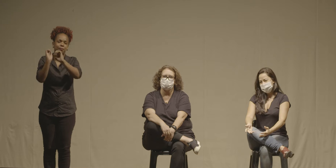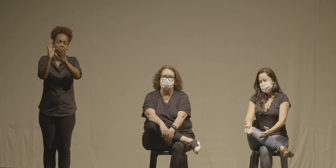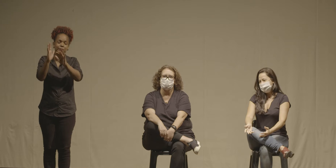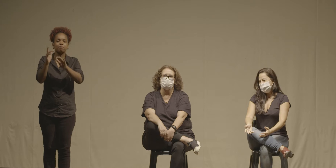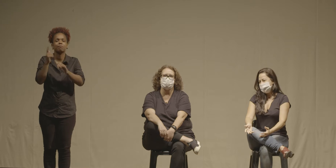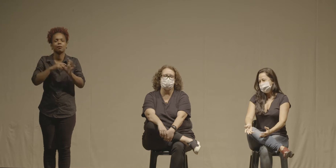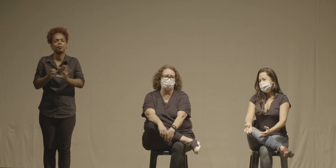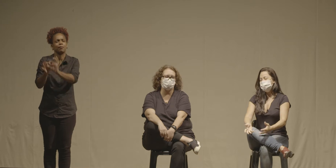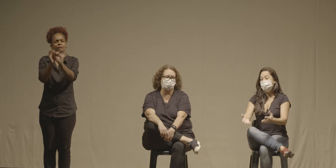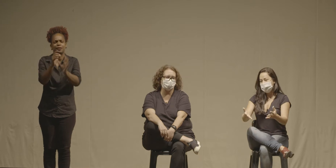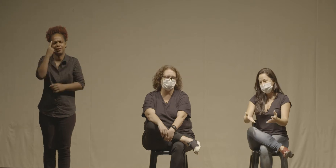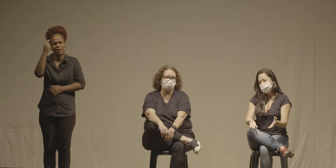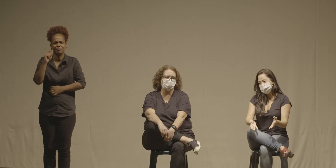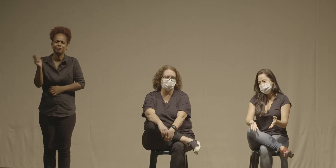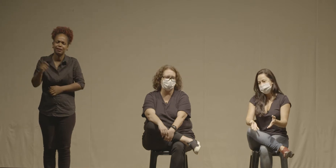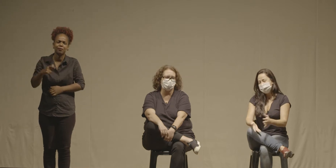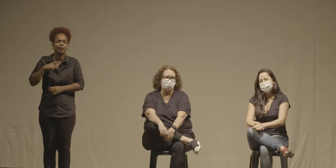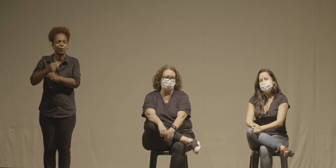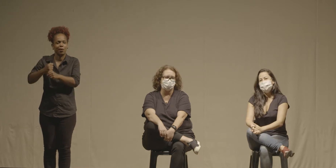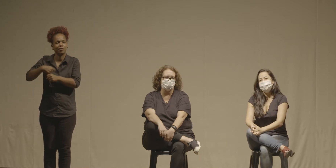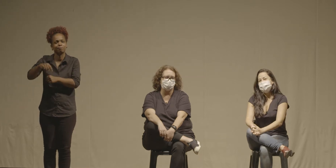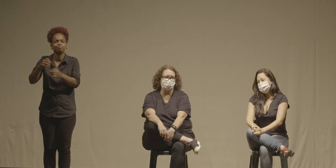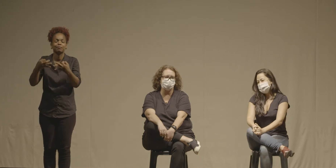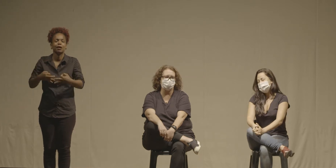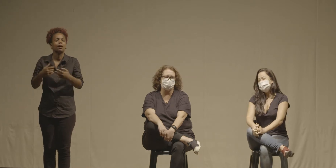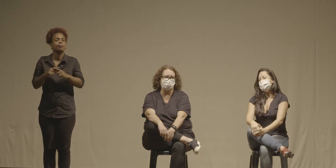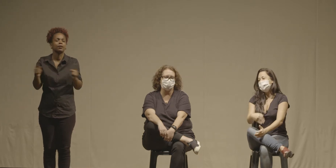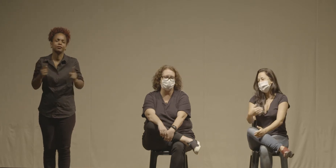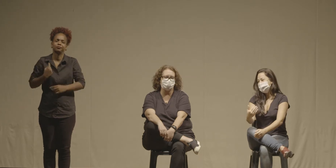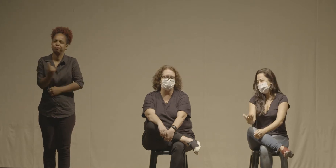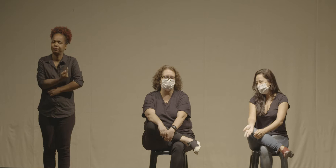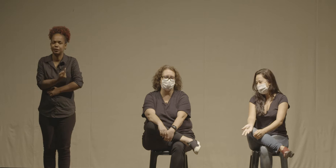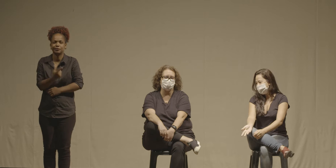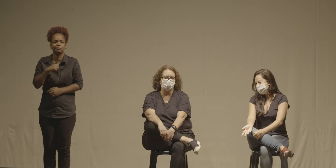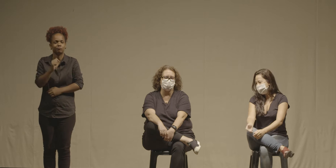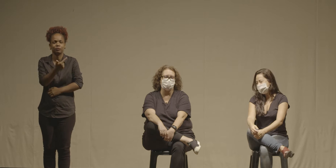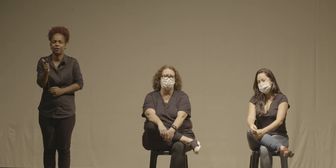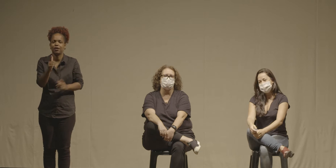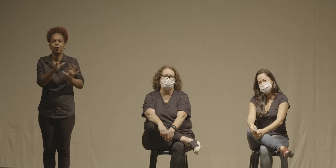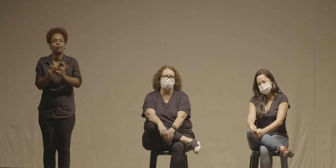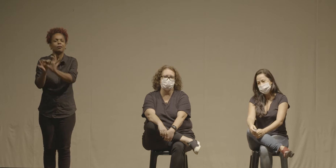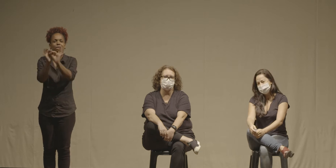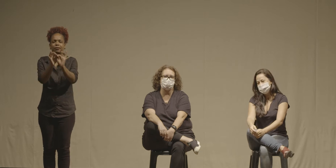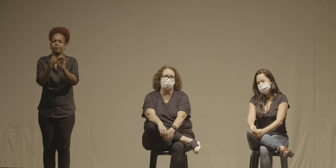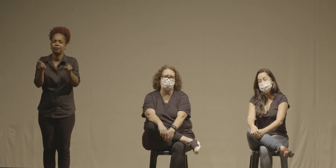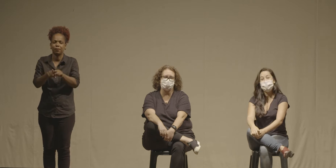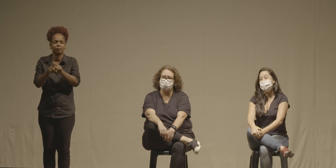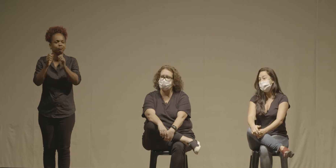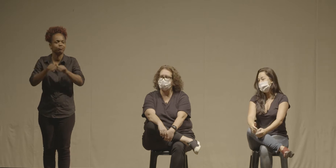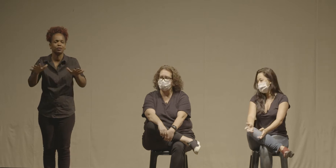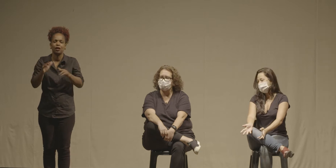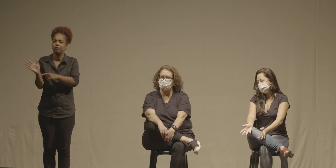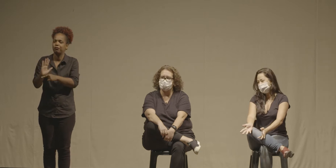ideal fazer isso no ano olímpico, e nós não tivemos nem as Olimpíadas, nem a distribuição desse filme,